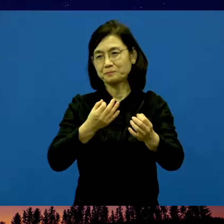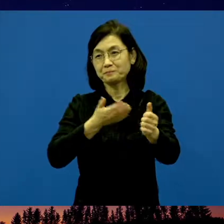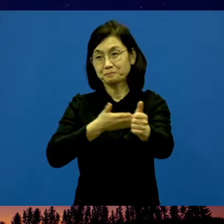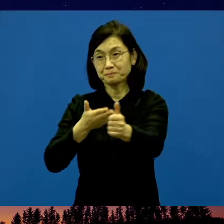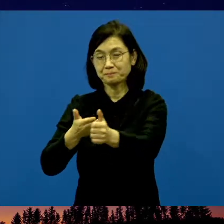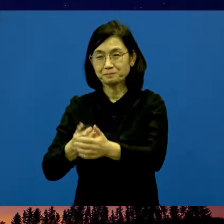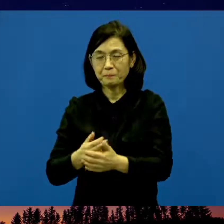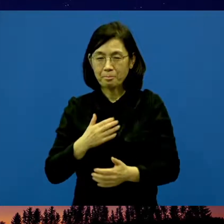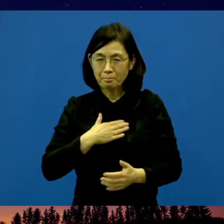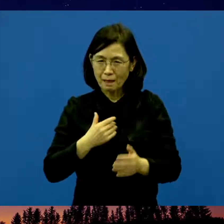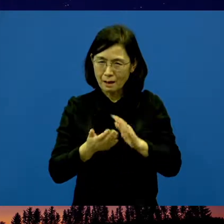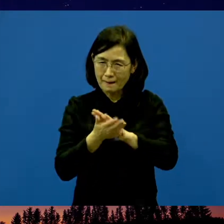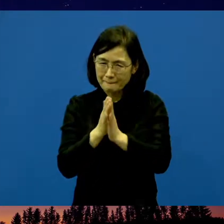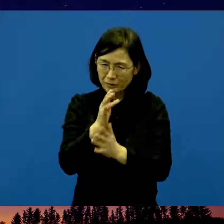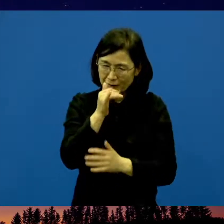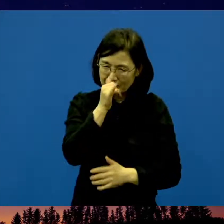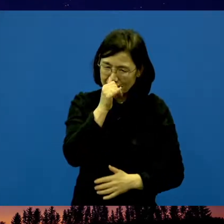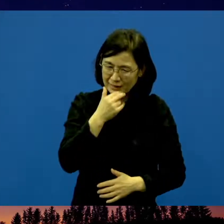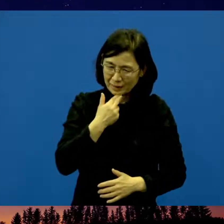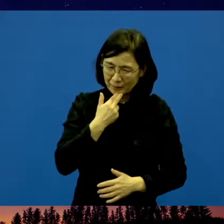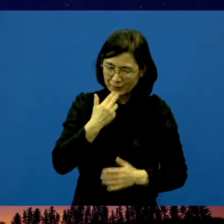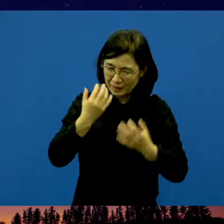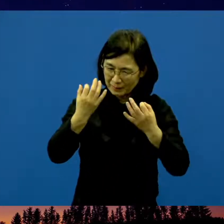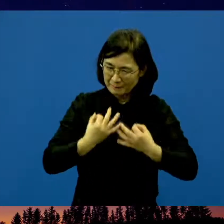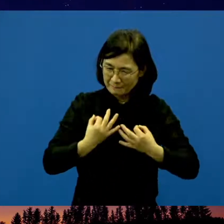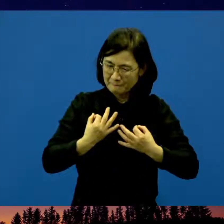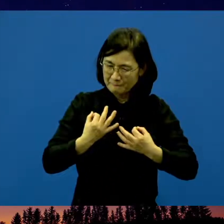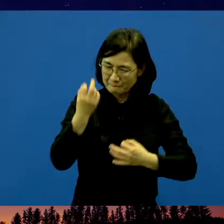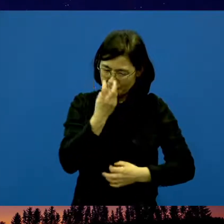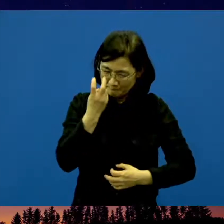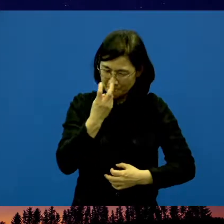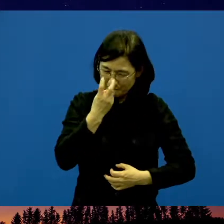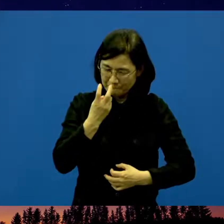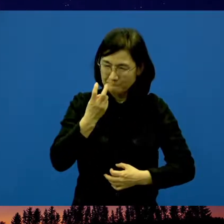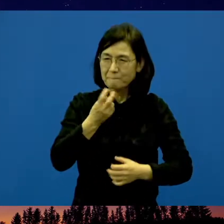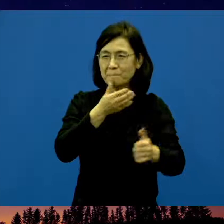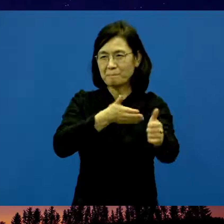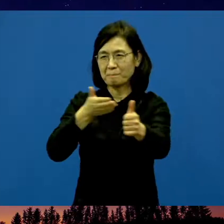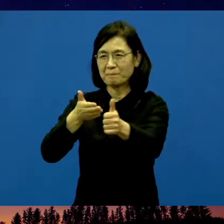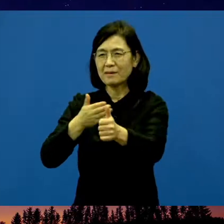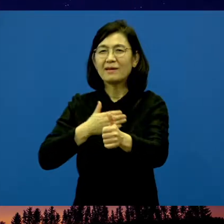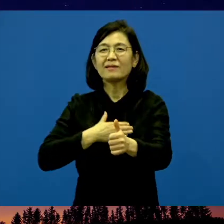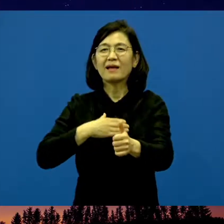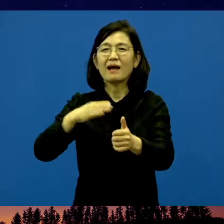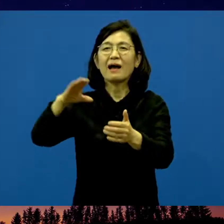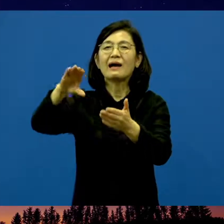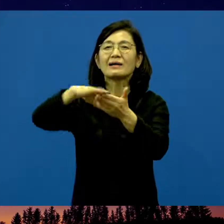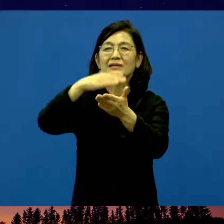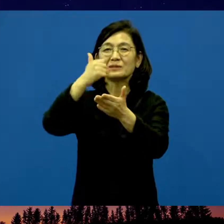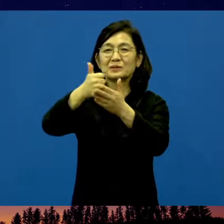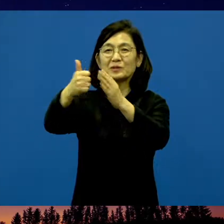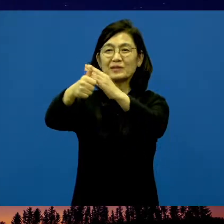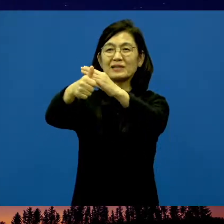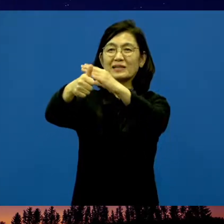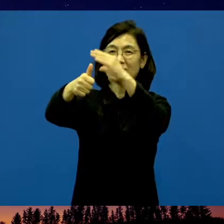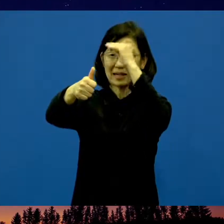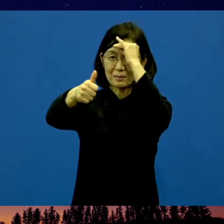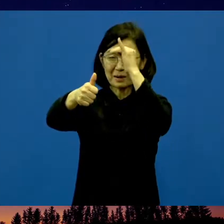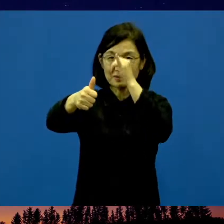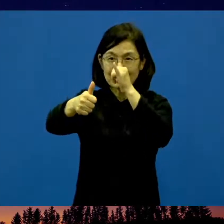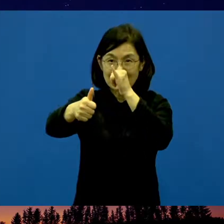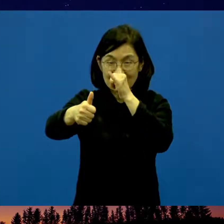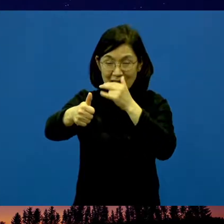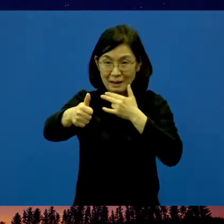있는가? 다르게 표현하면 내가 그리스도를 닮아가고 있는가? 여러분 이것이